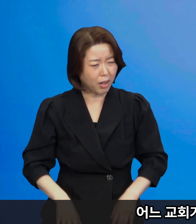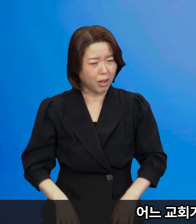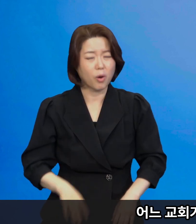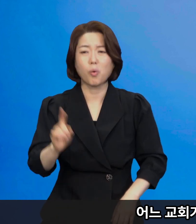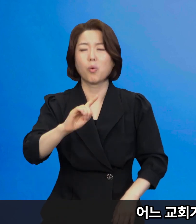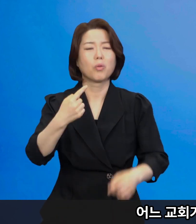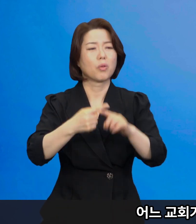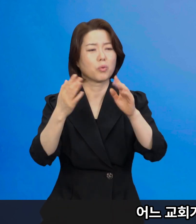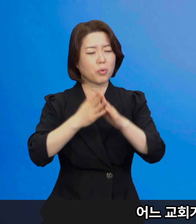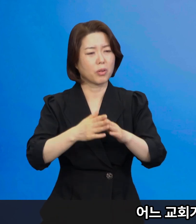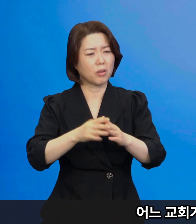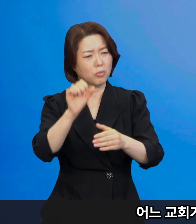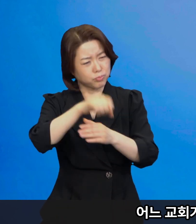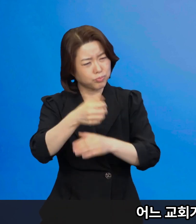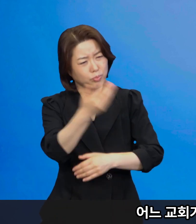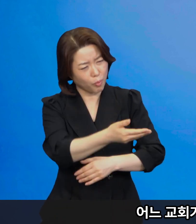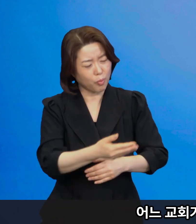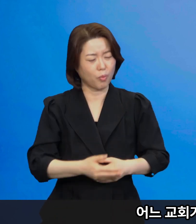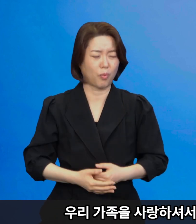받아주겠어요?